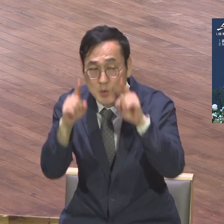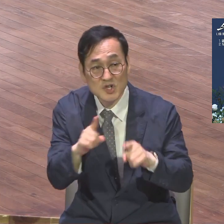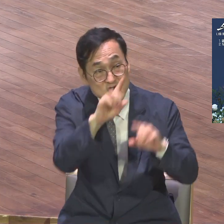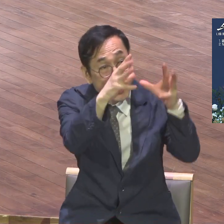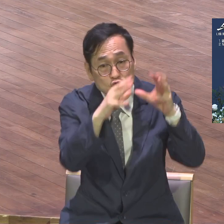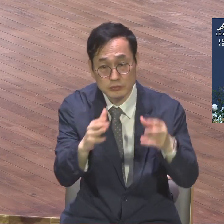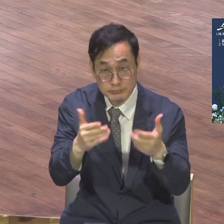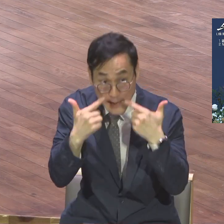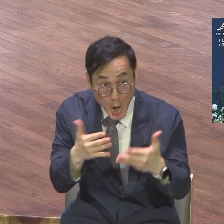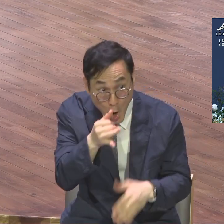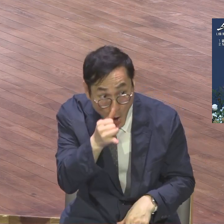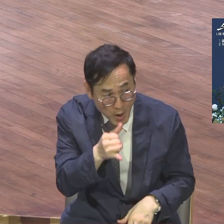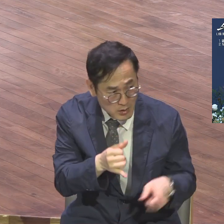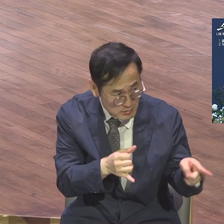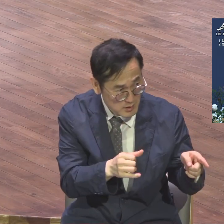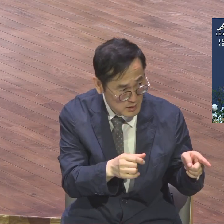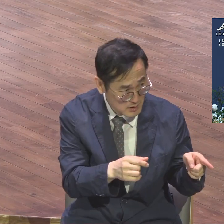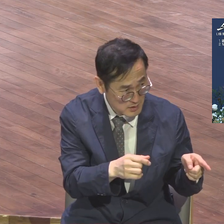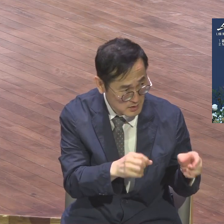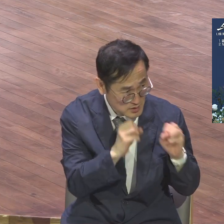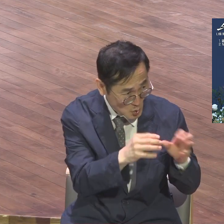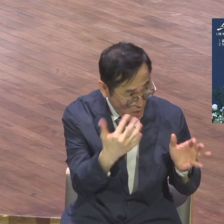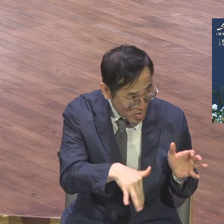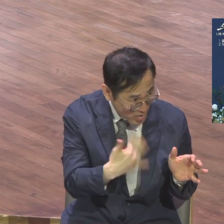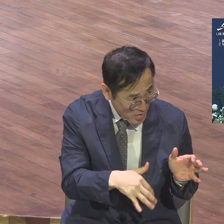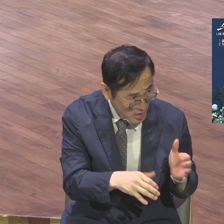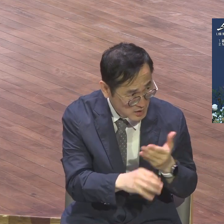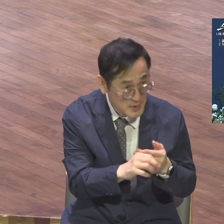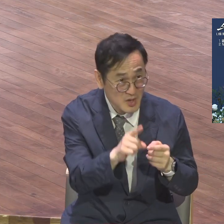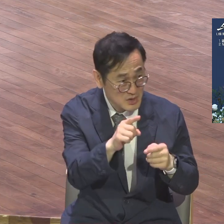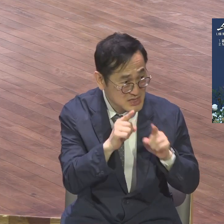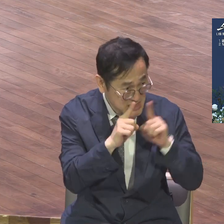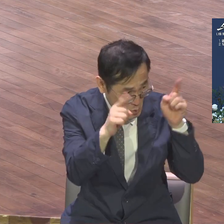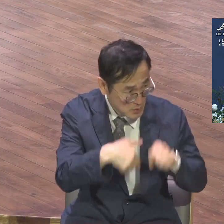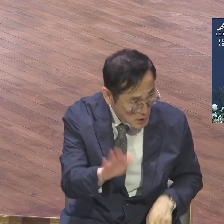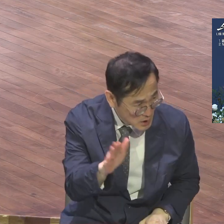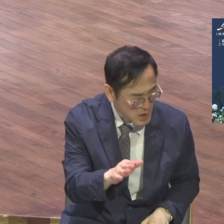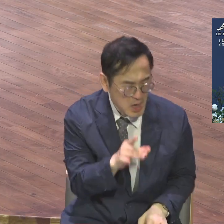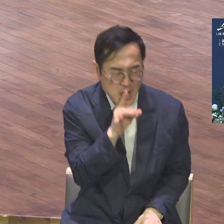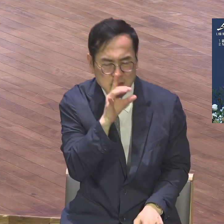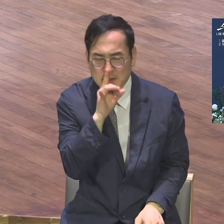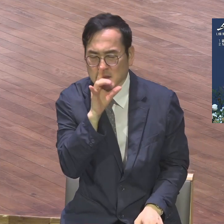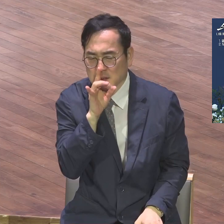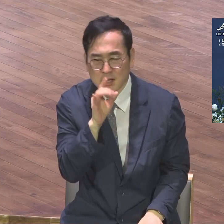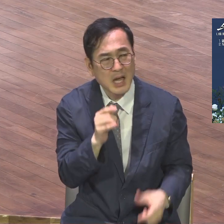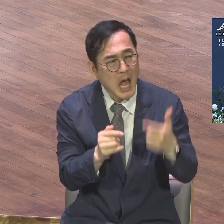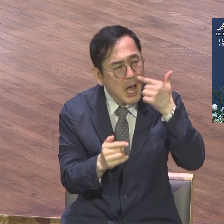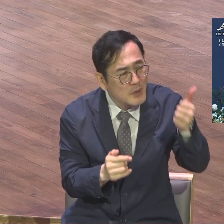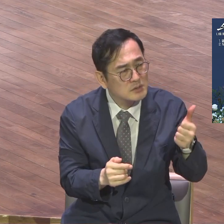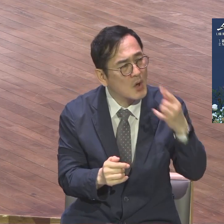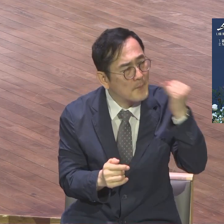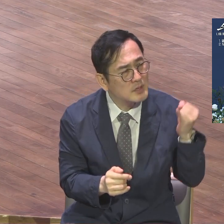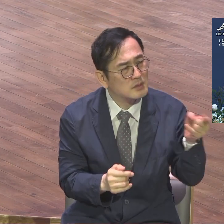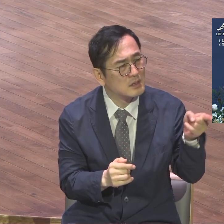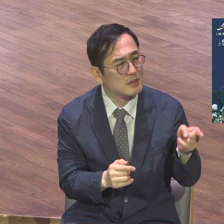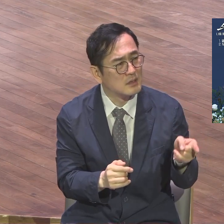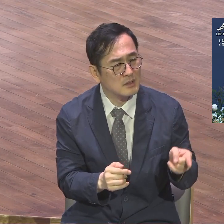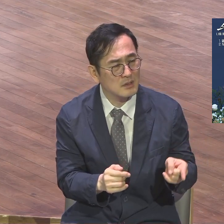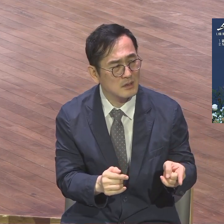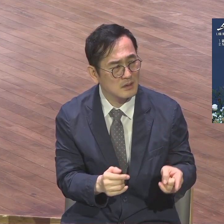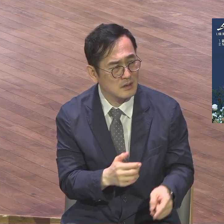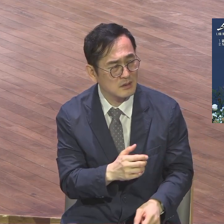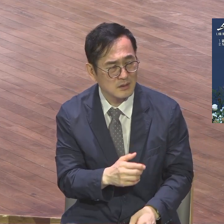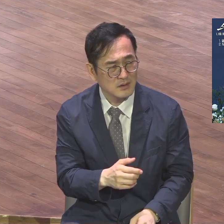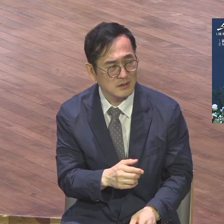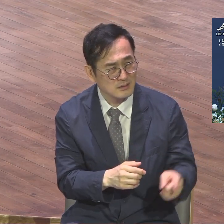없지요. 내가 좀 쪽팔려도 좀 창피해도 우리 부모님 영접시켜서 예수 믿게 해야 되겠다. 내가